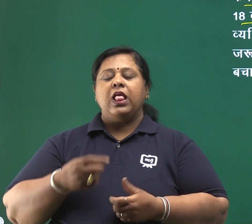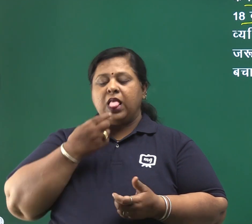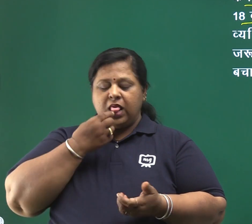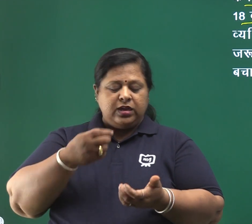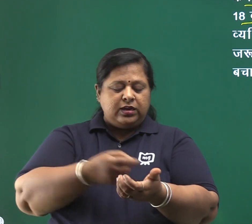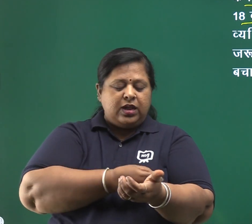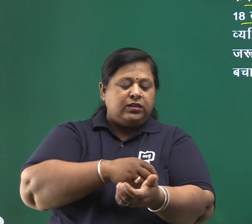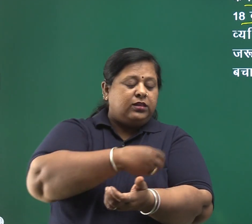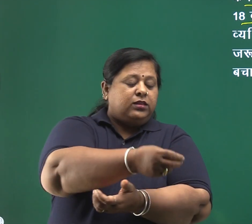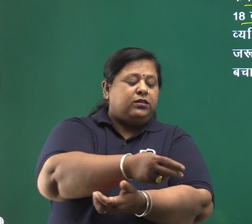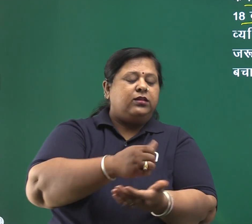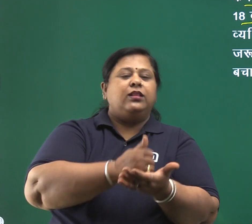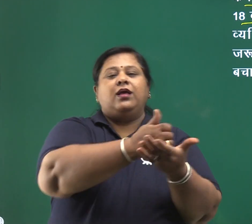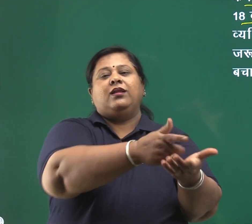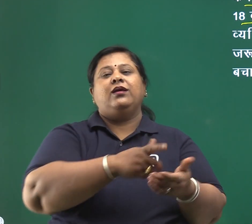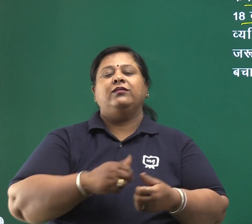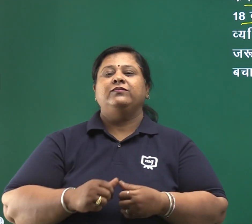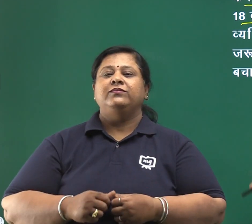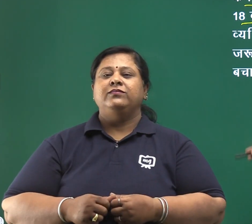रक्तदान कर